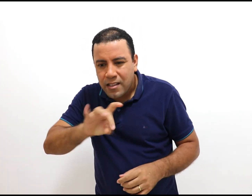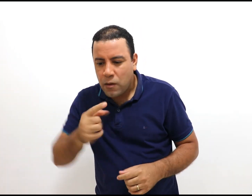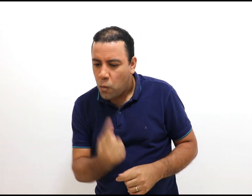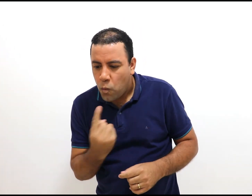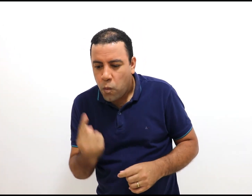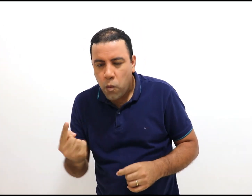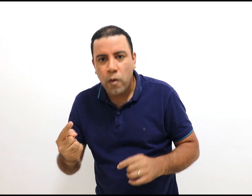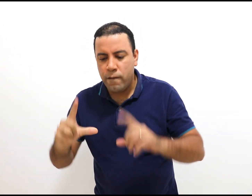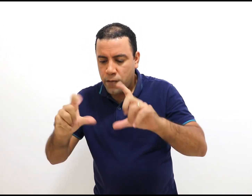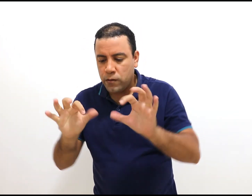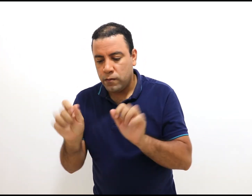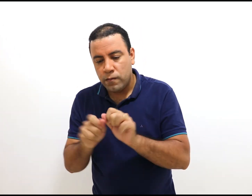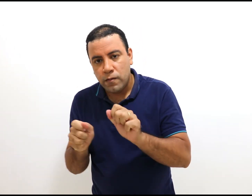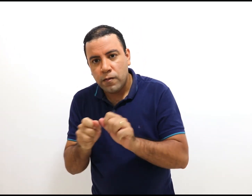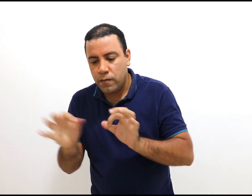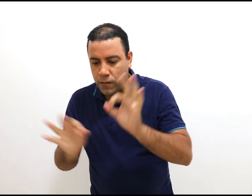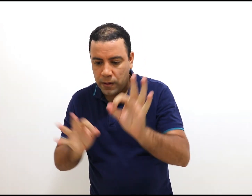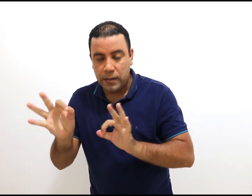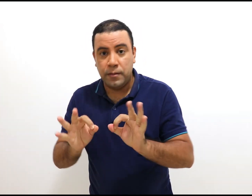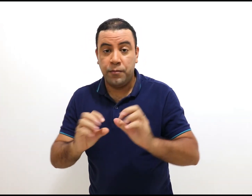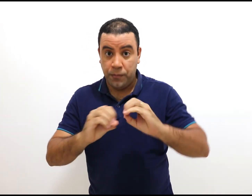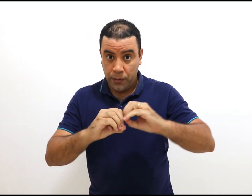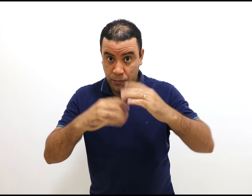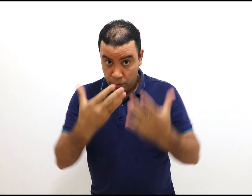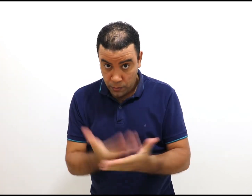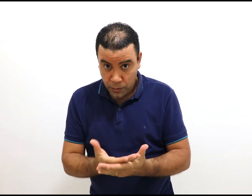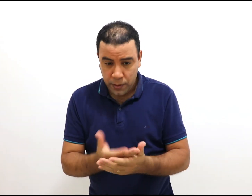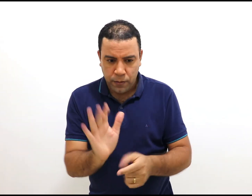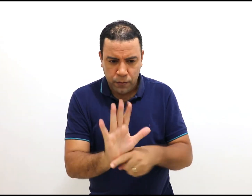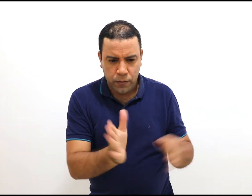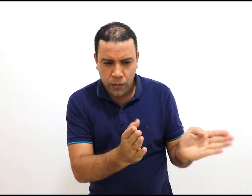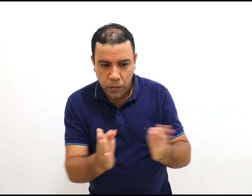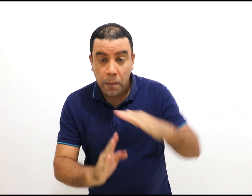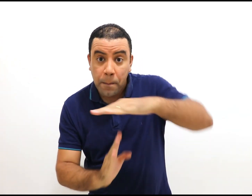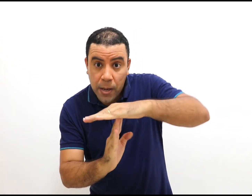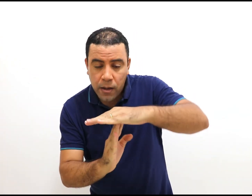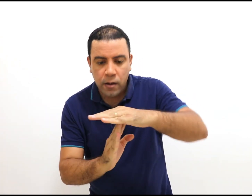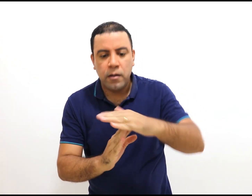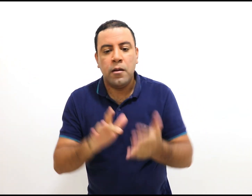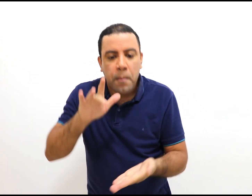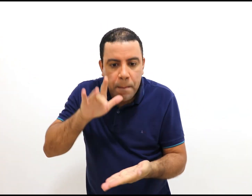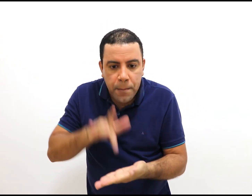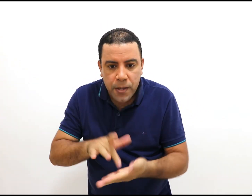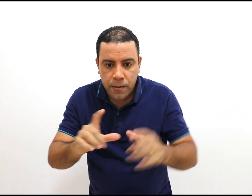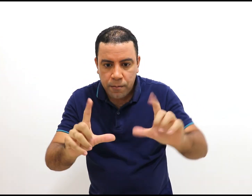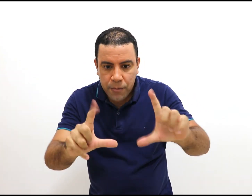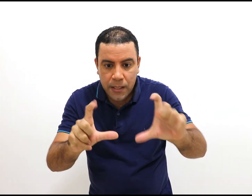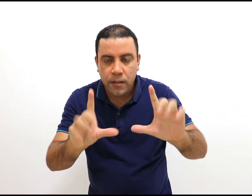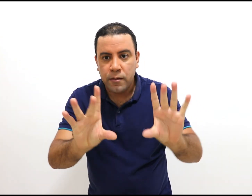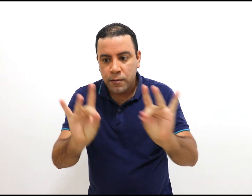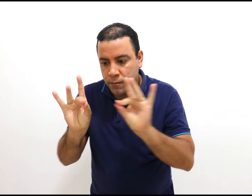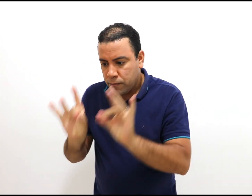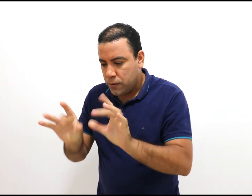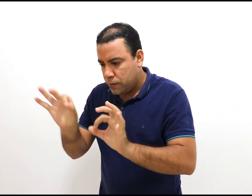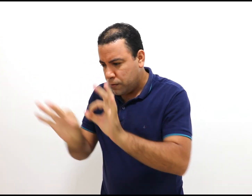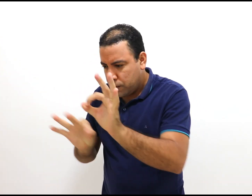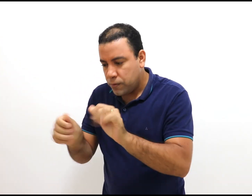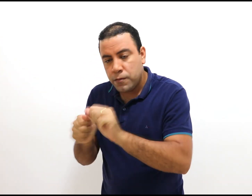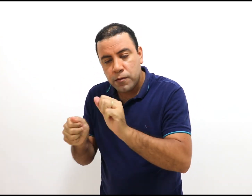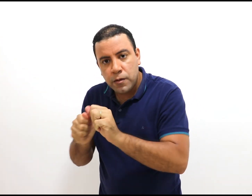dos vídeos e a confecção no PowerPoint, o professor conseguiu editar as fotos em Libras, que ultrapassam